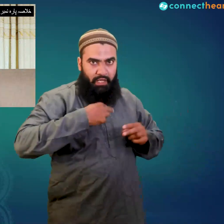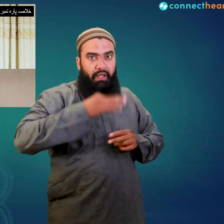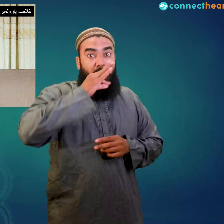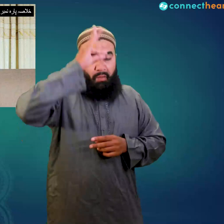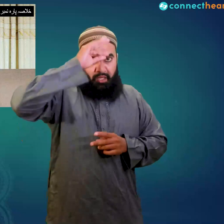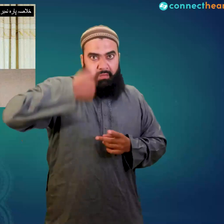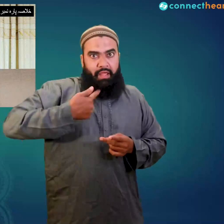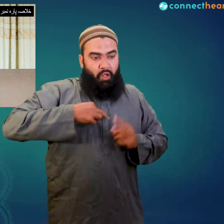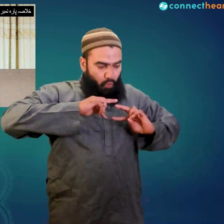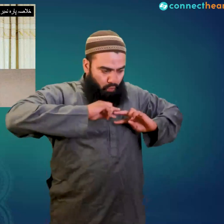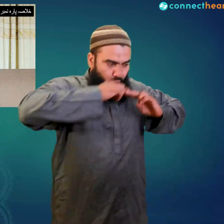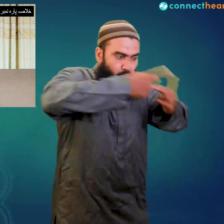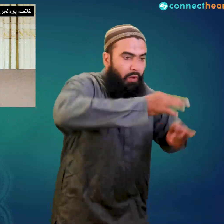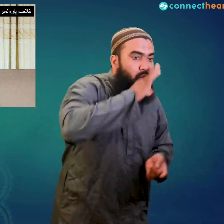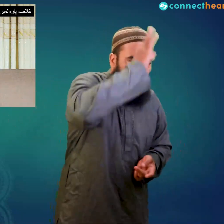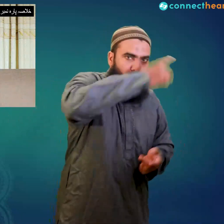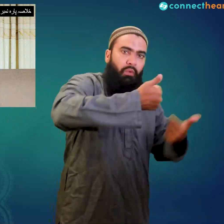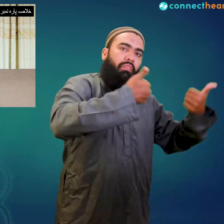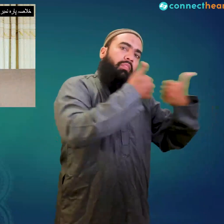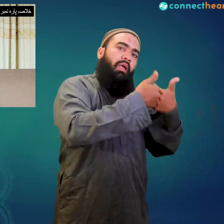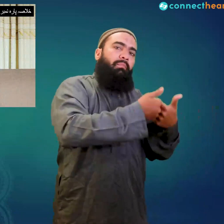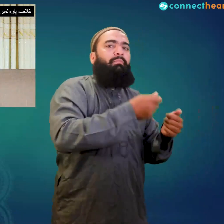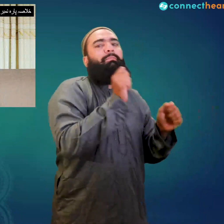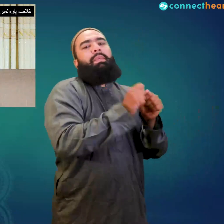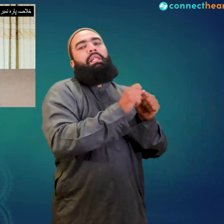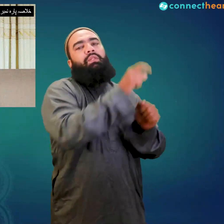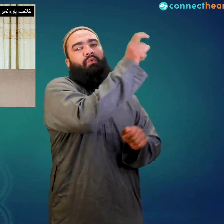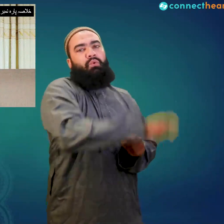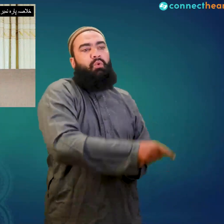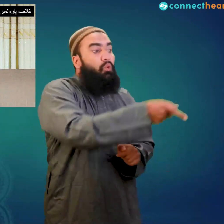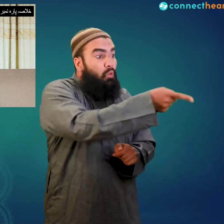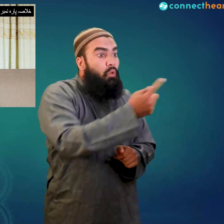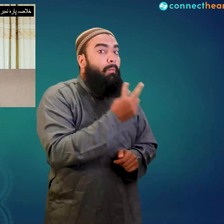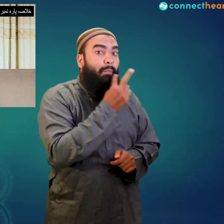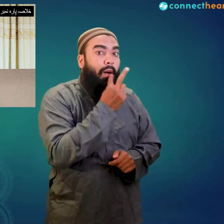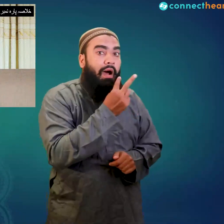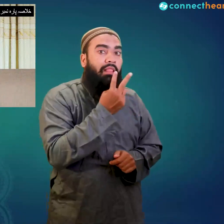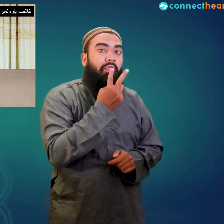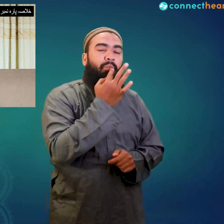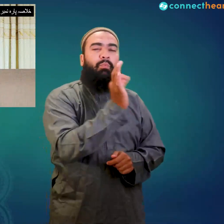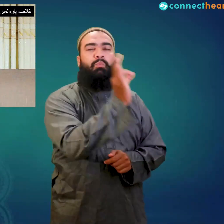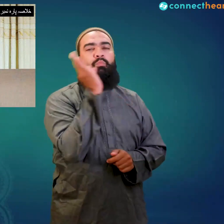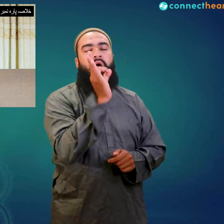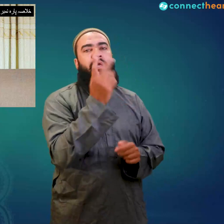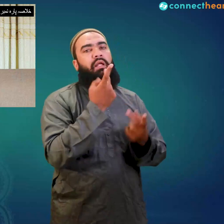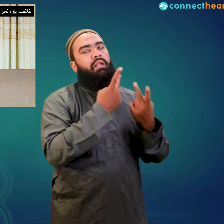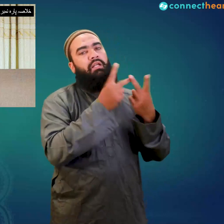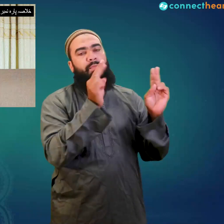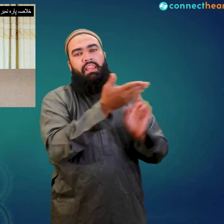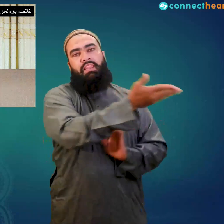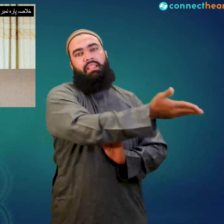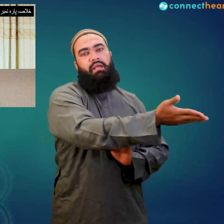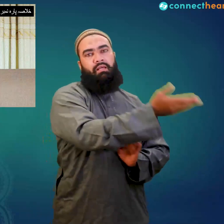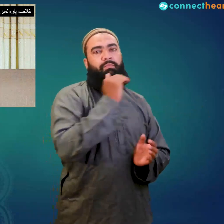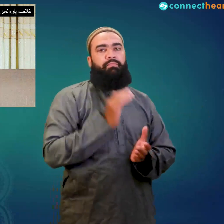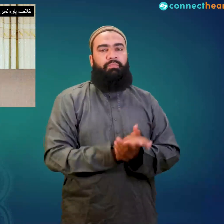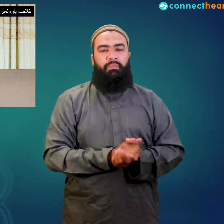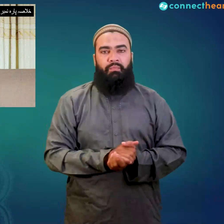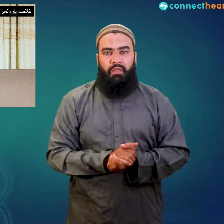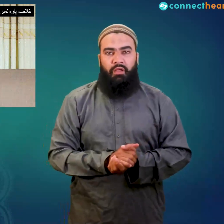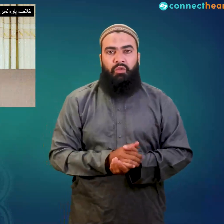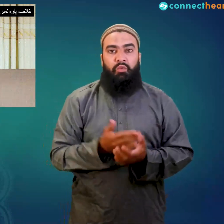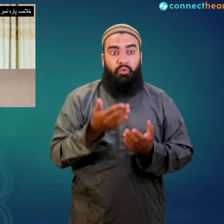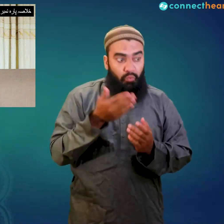جائے، تو فرمایا اس لیے کہ وہ مجھ سے زیادہ فصیح ہیں اور بلاغت ان میں زیادہ